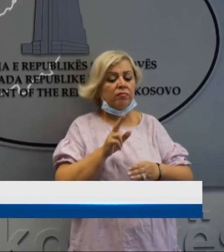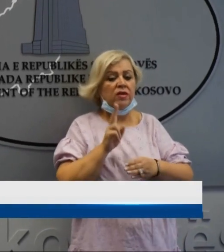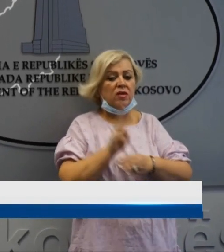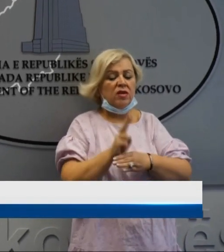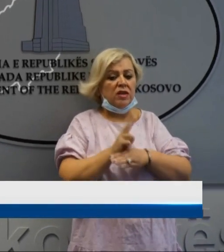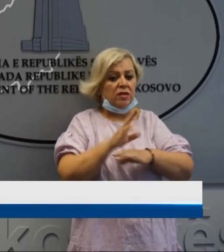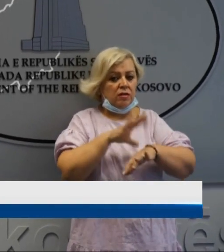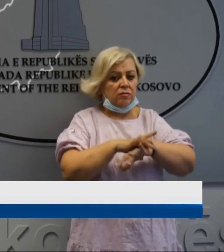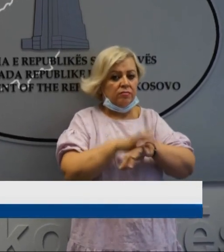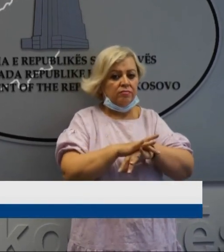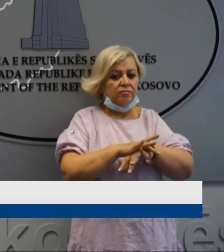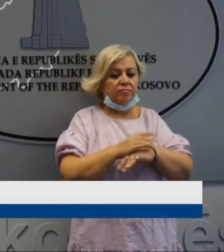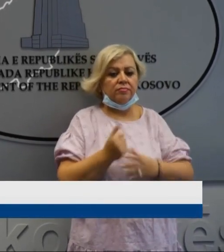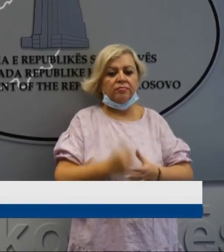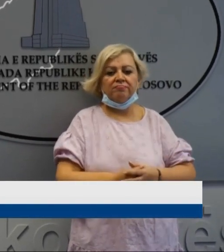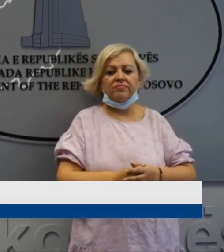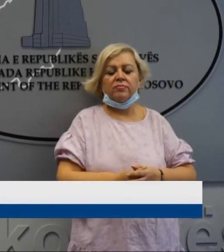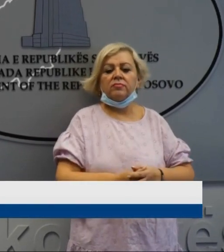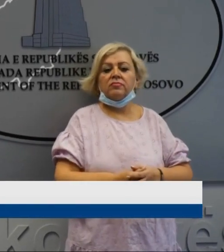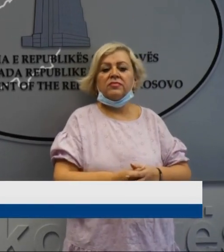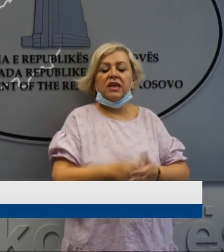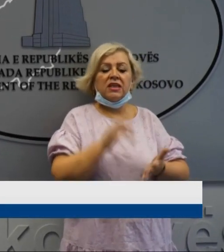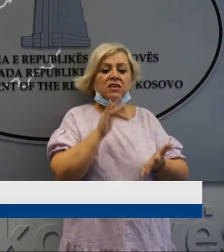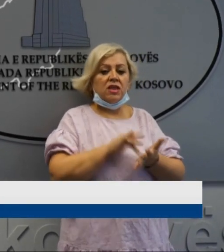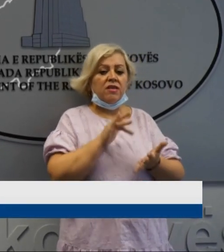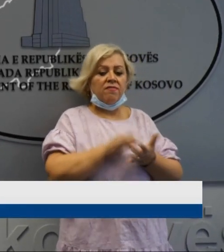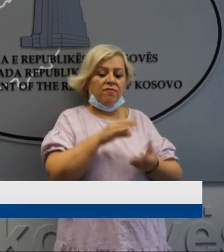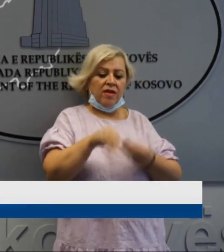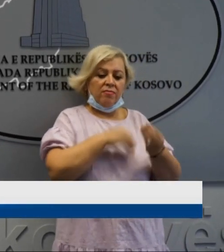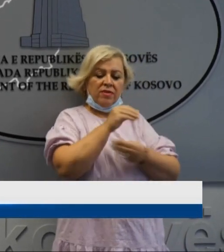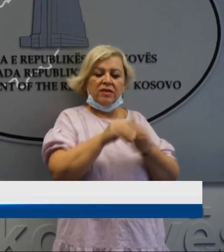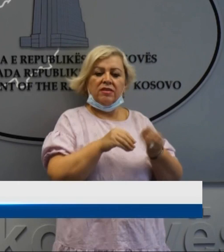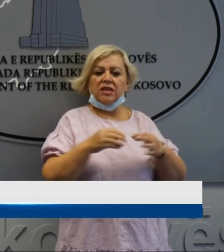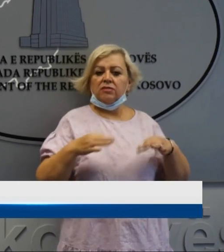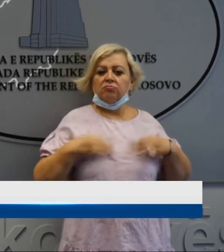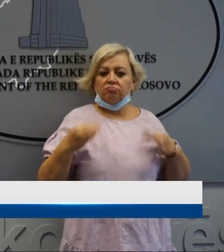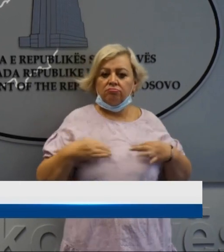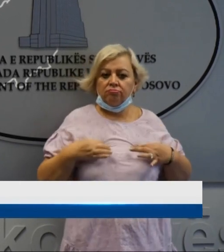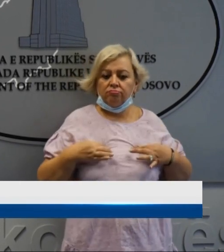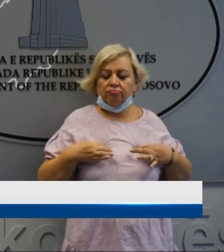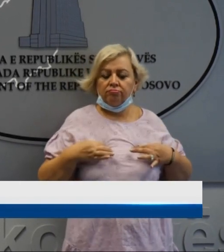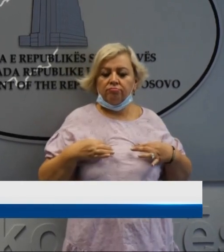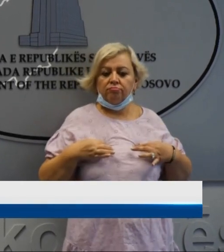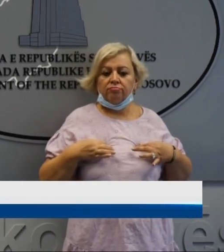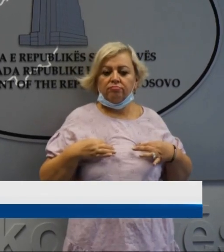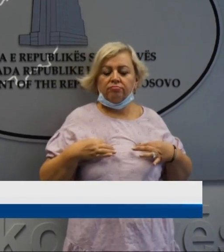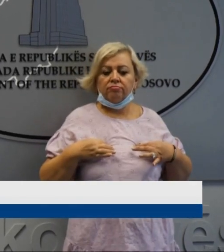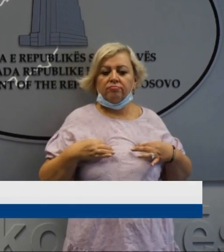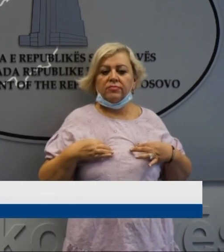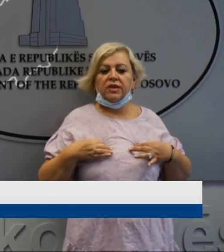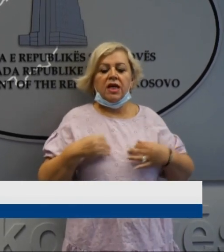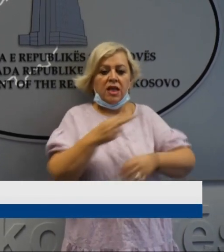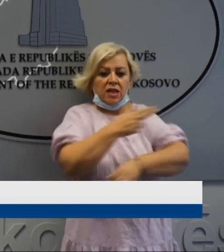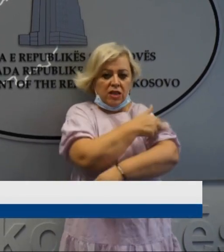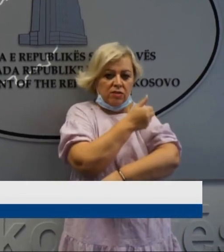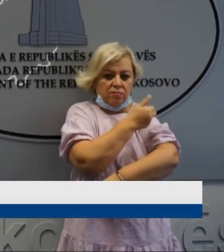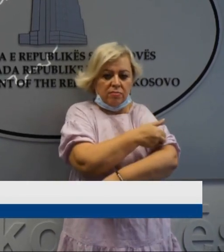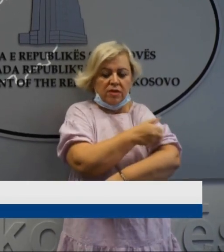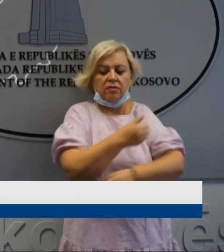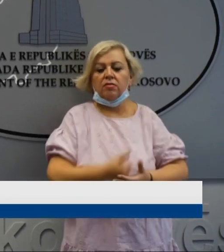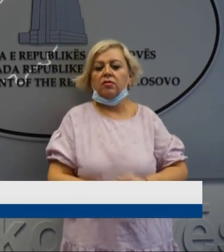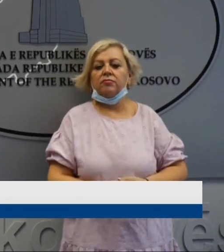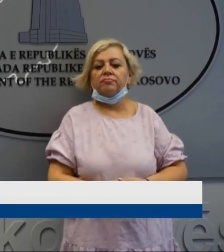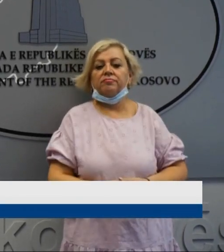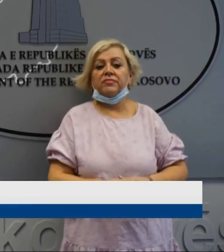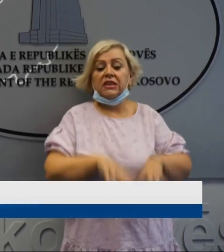parsor shëndetësor, nga ambulantat, qendrat e mjekësisë familjare, qendrat kryesore të mjekësisë familjare, por edhe SSKUK-s si njësi